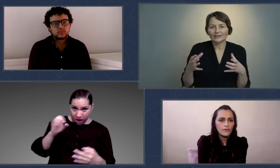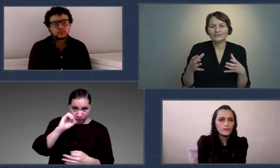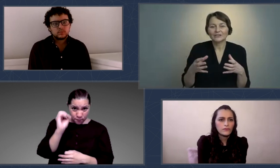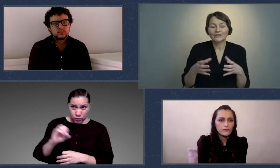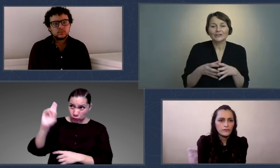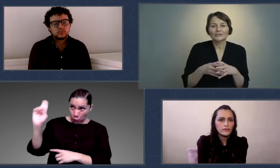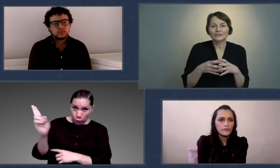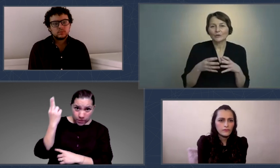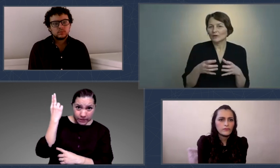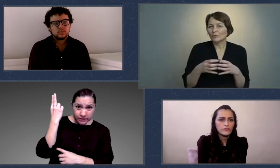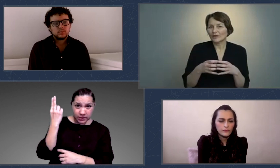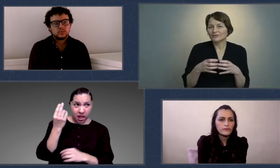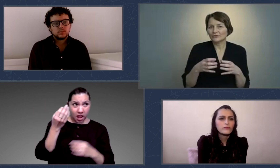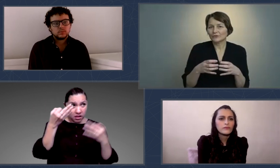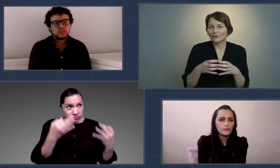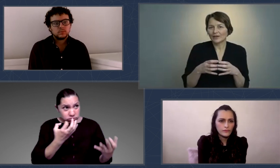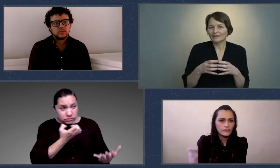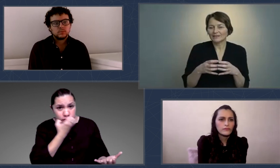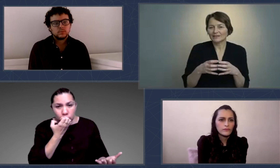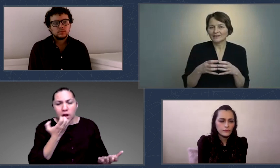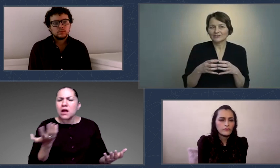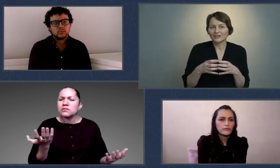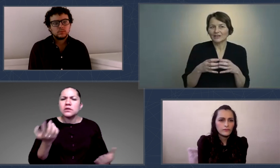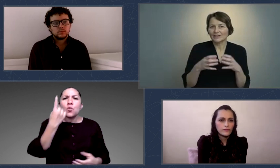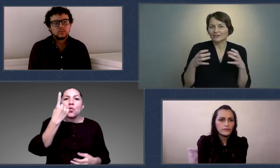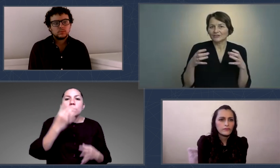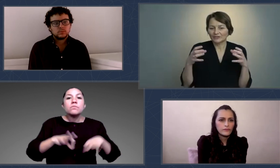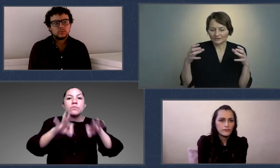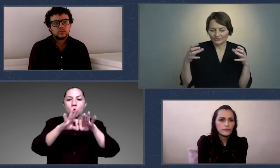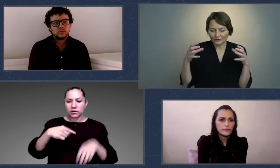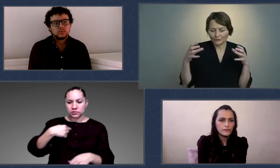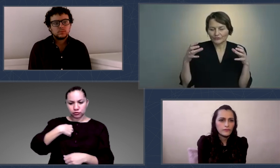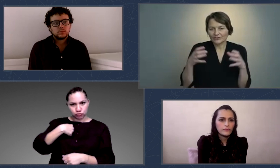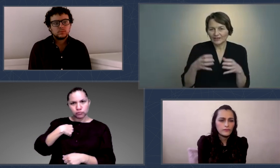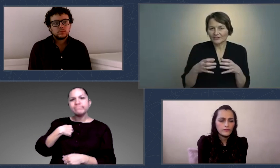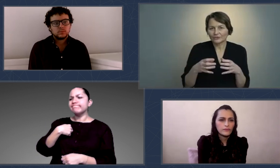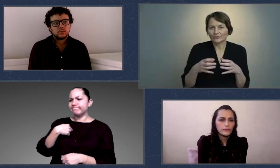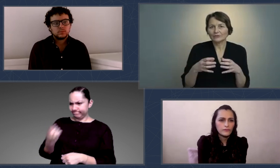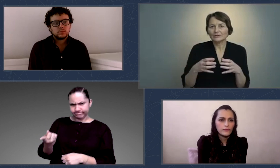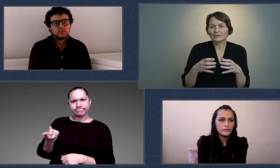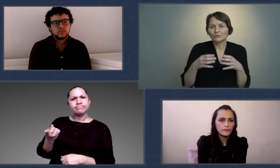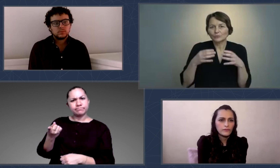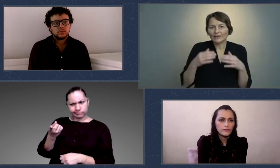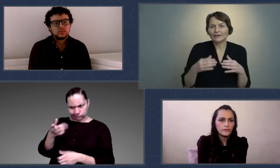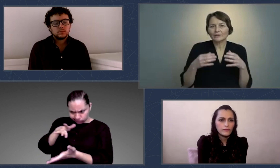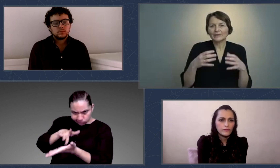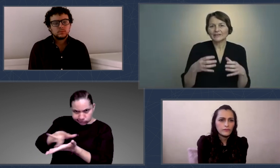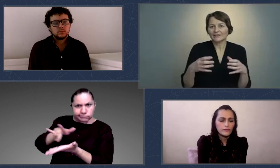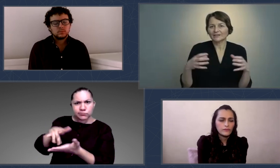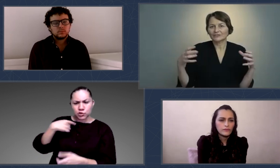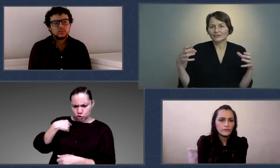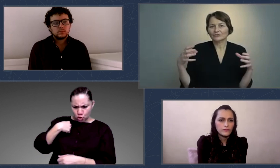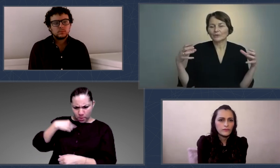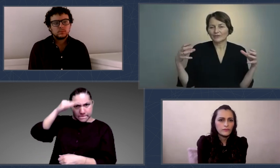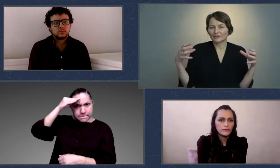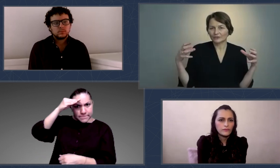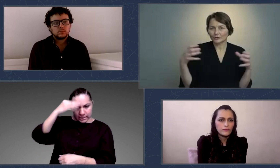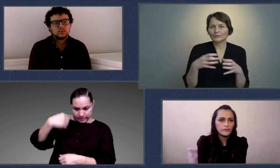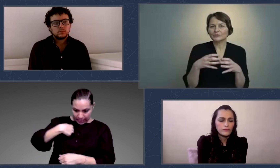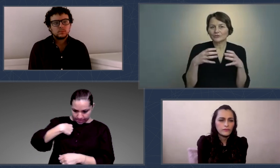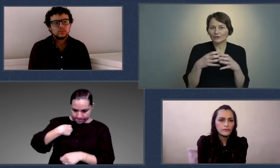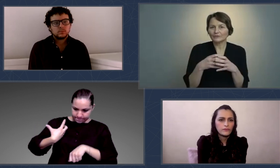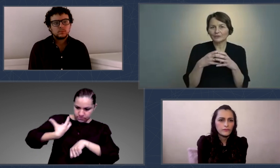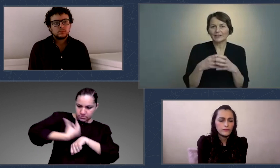tus habilidades, tu persona, tu dedicación para pensar cómo puedo mejorar mis propias habilidades y cómo puedo ayudar